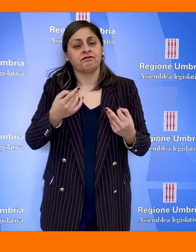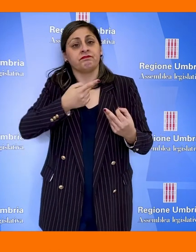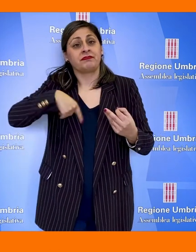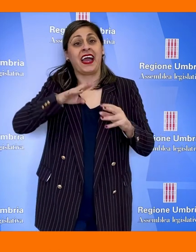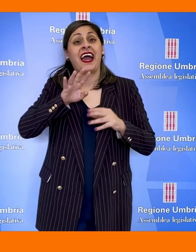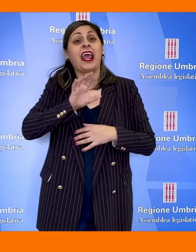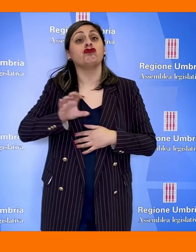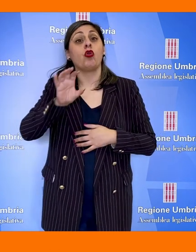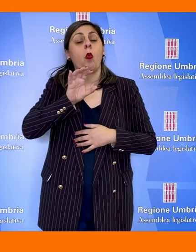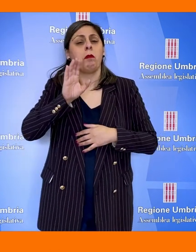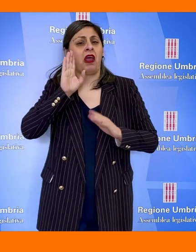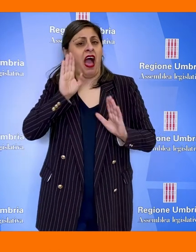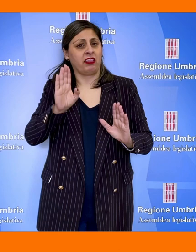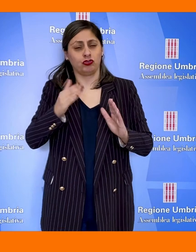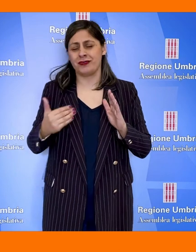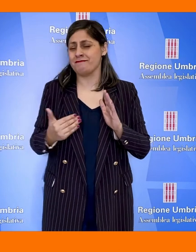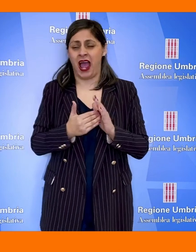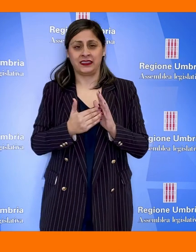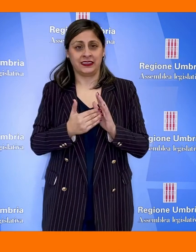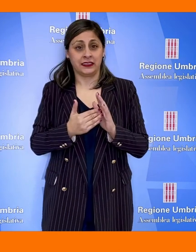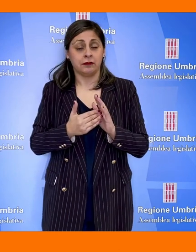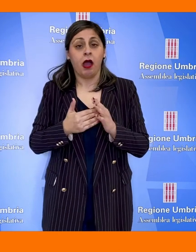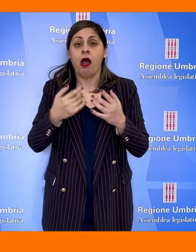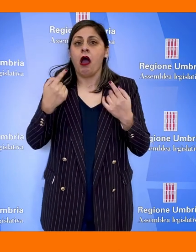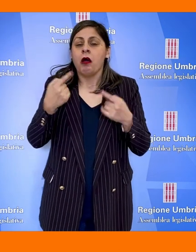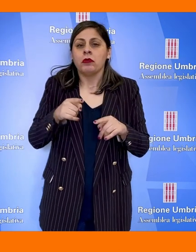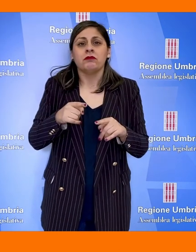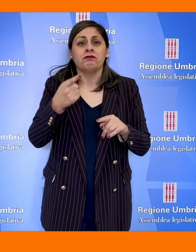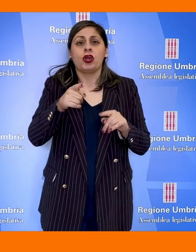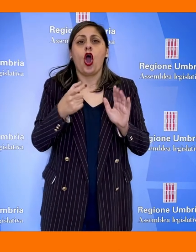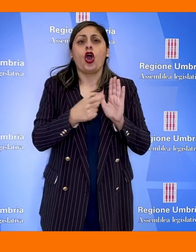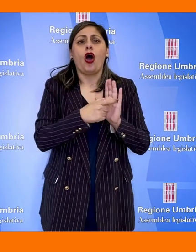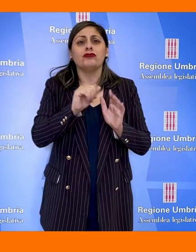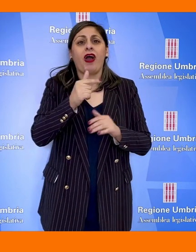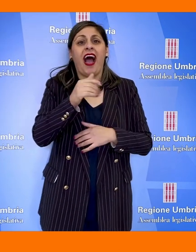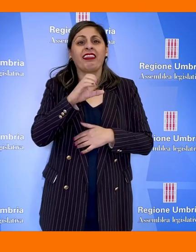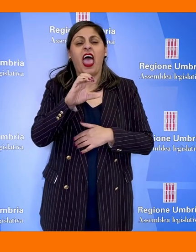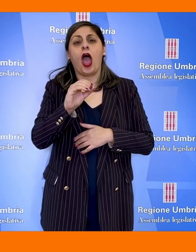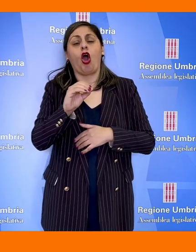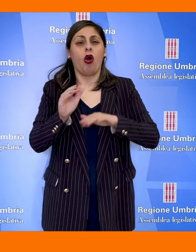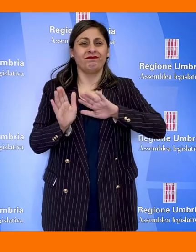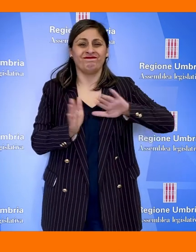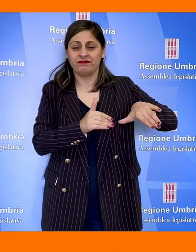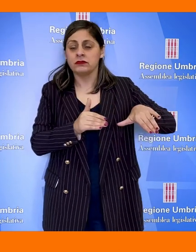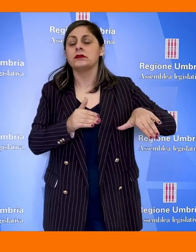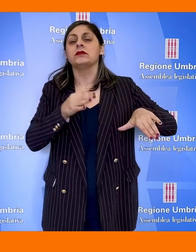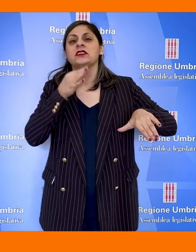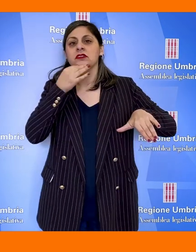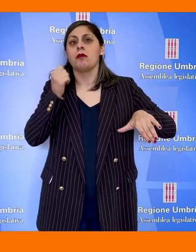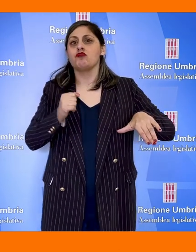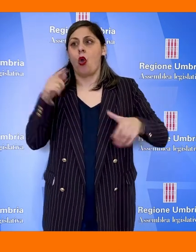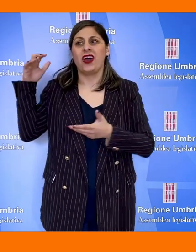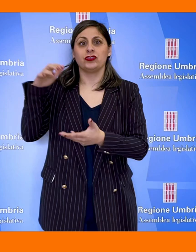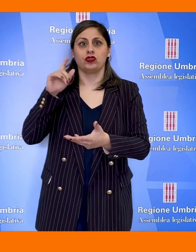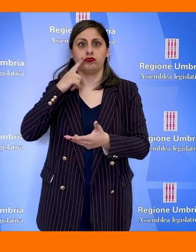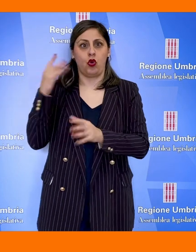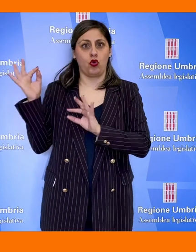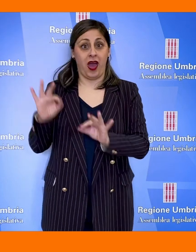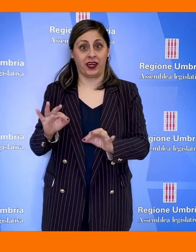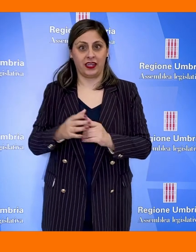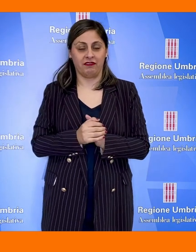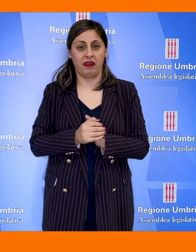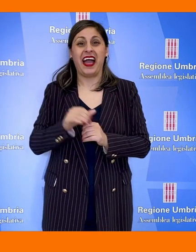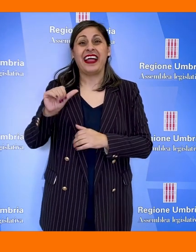la massima attenzione da parte della Regione, sottolineando che con il superamento dei codici Ateco potrebbero arrivare importanti